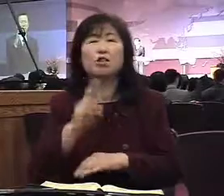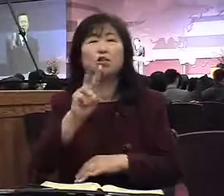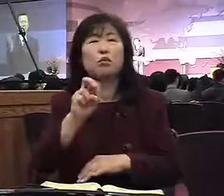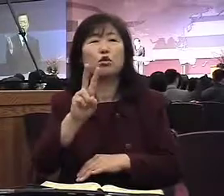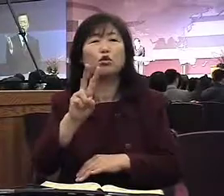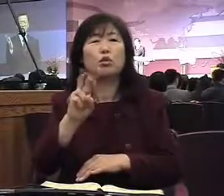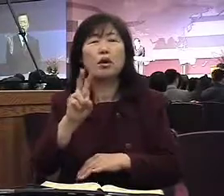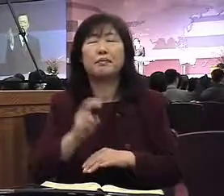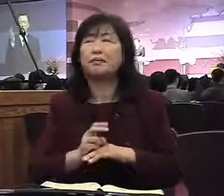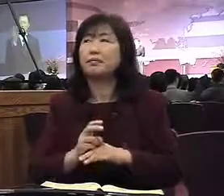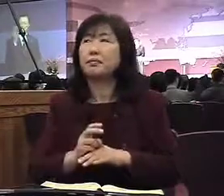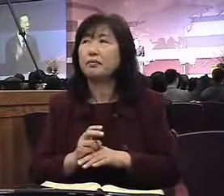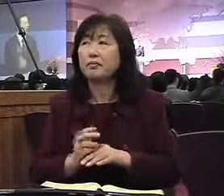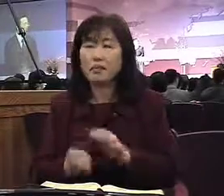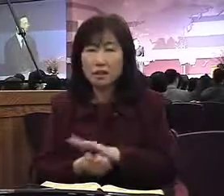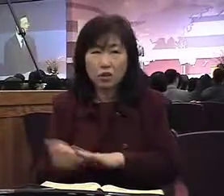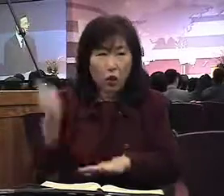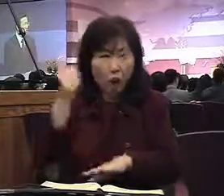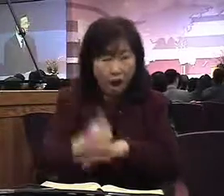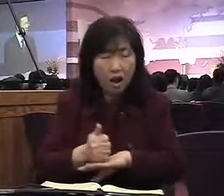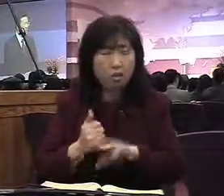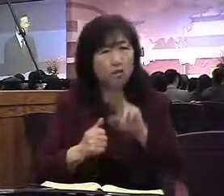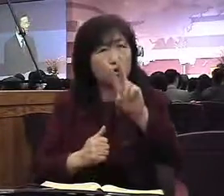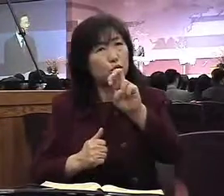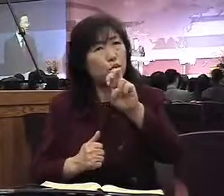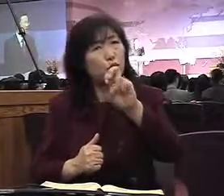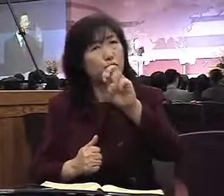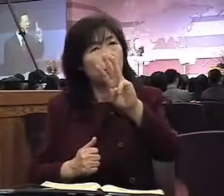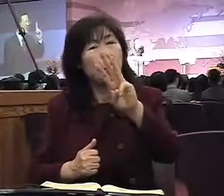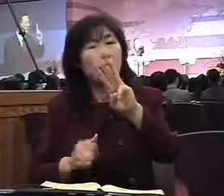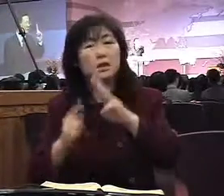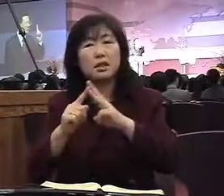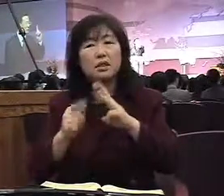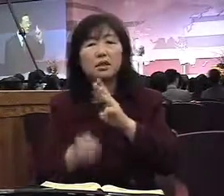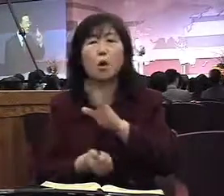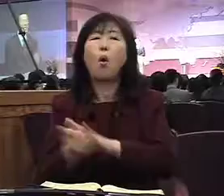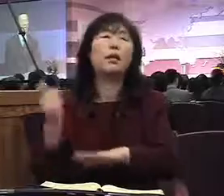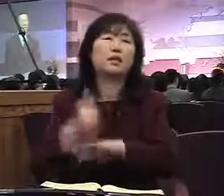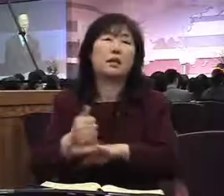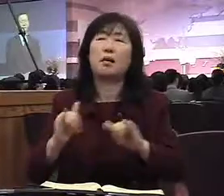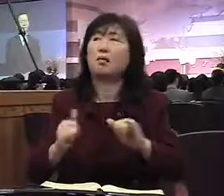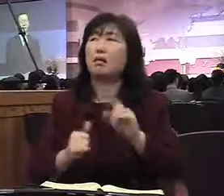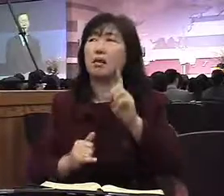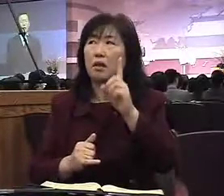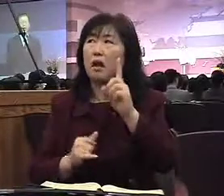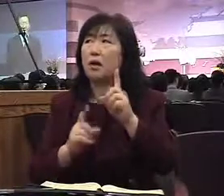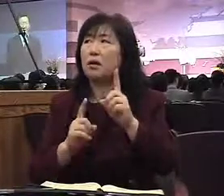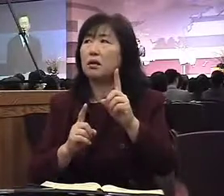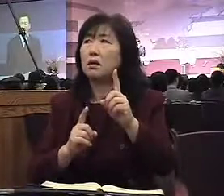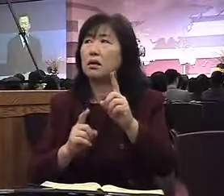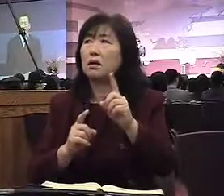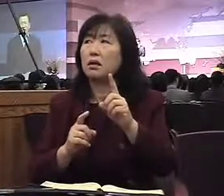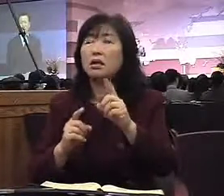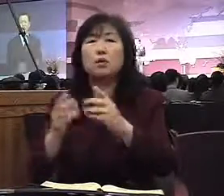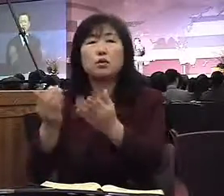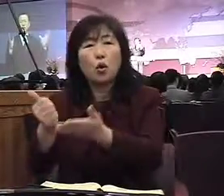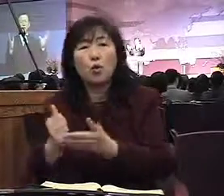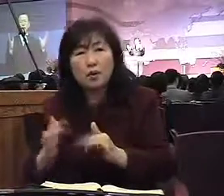22번 실패하고 23번 성공한 사람의 노하우니까 한번 귀를 기울여 들어보세요. 근데 딱 한 가지예요. 뭐냐?